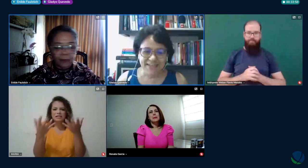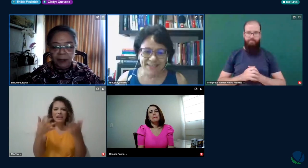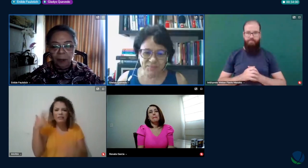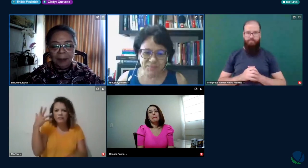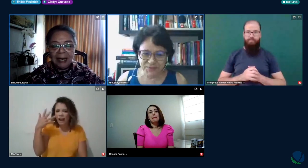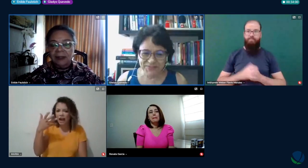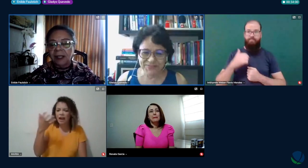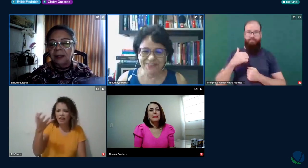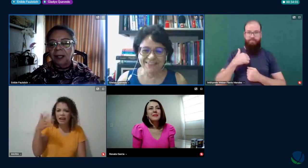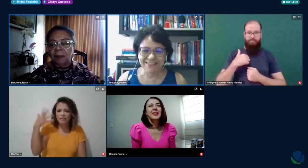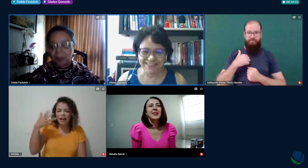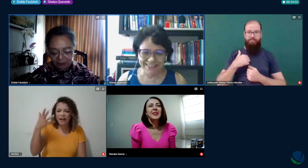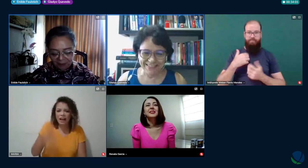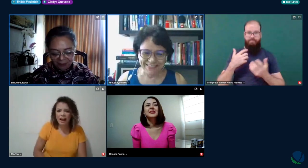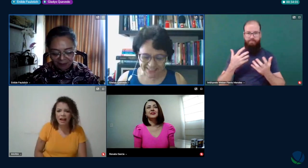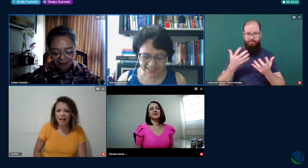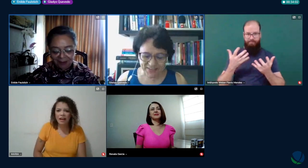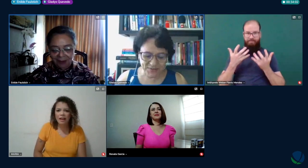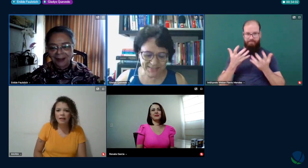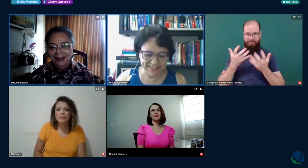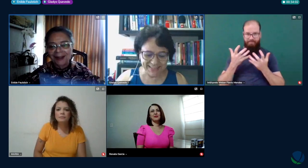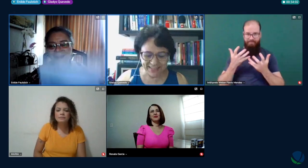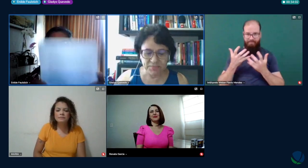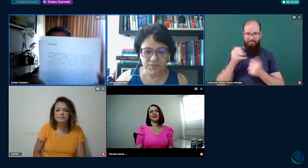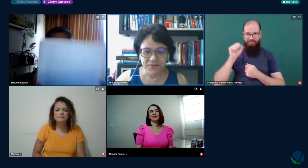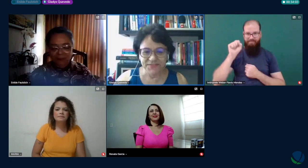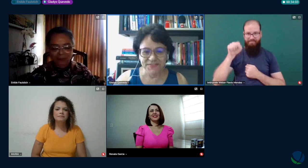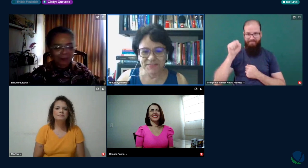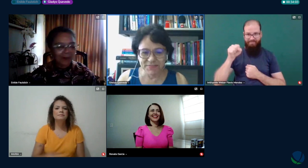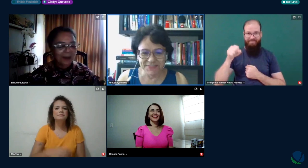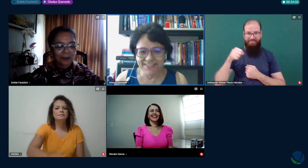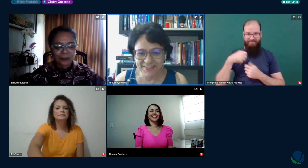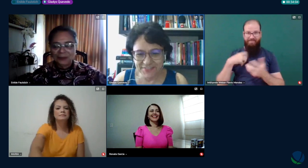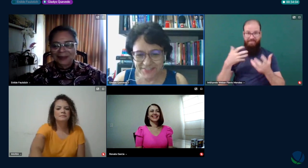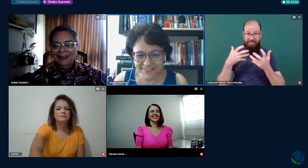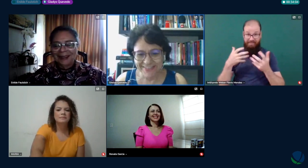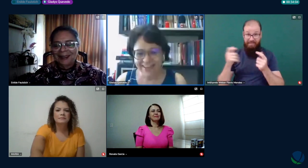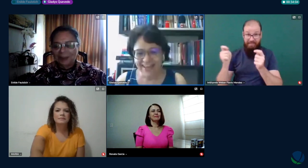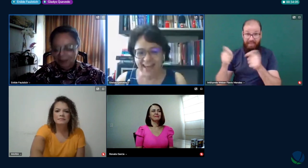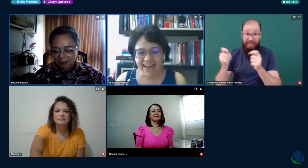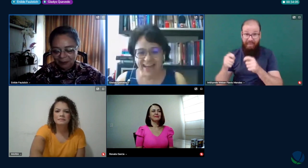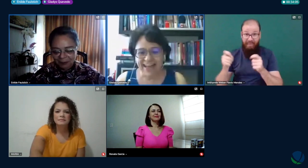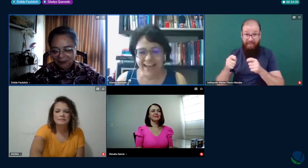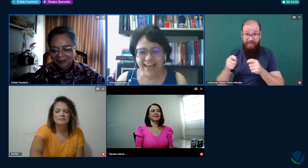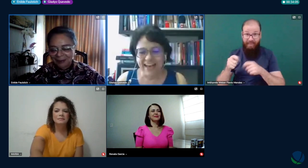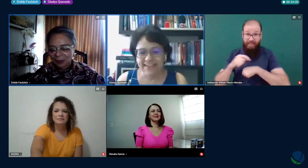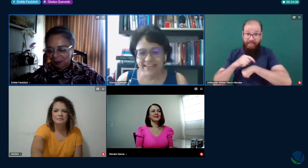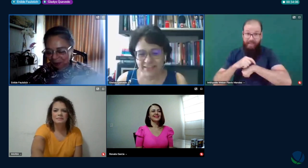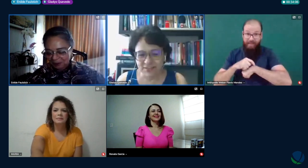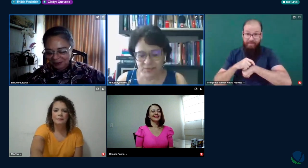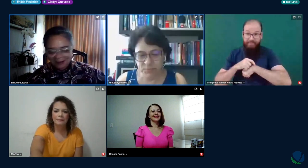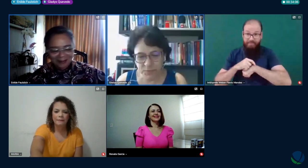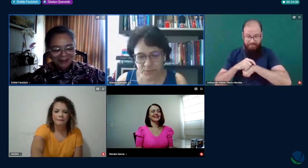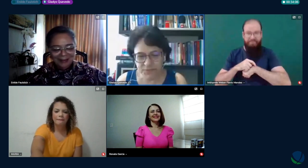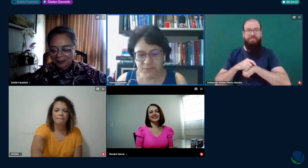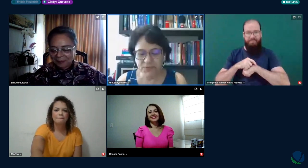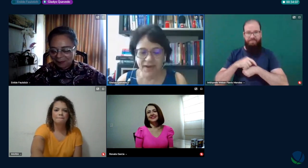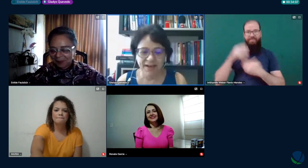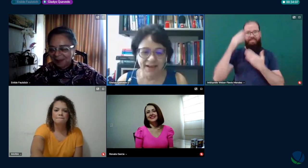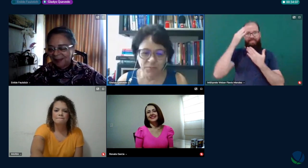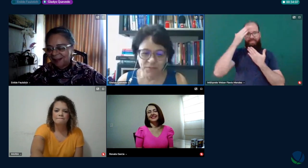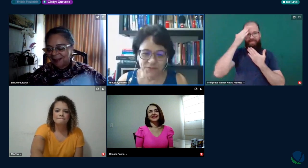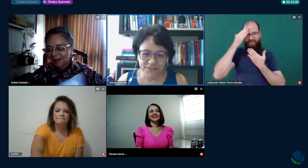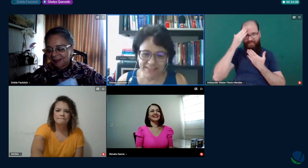Eu gostaria muito. Eu gostaria muito, se possível. Vamos. Então, agradeço